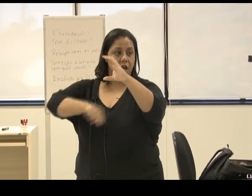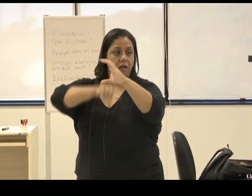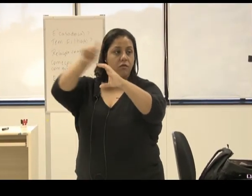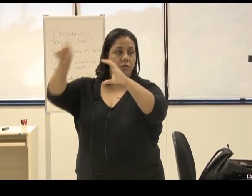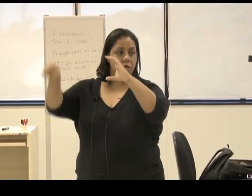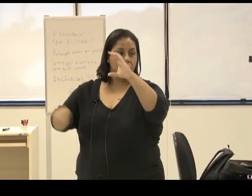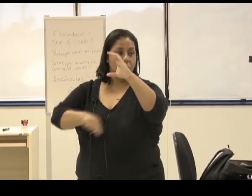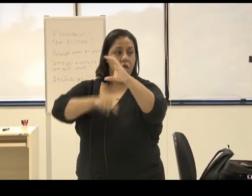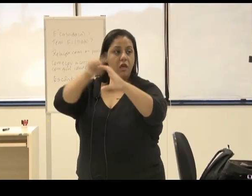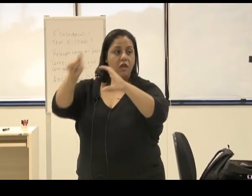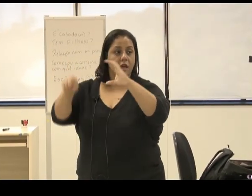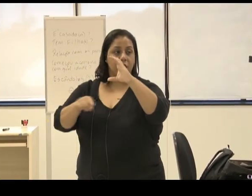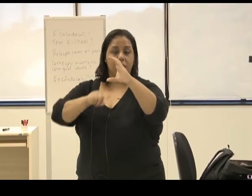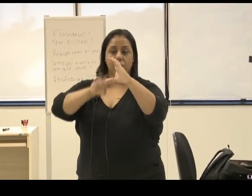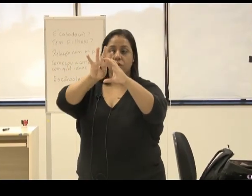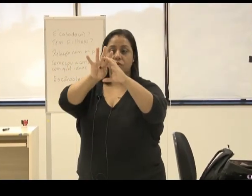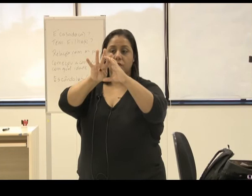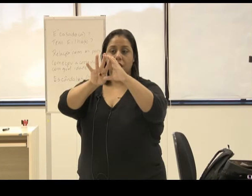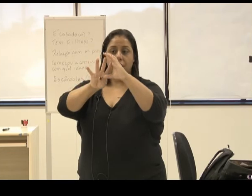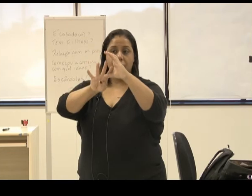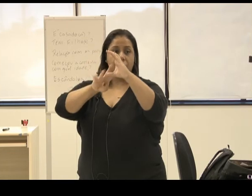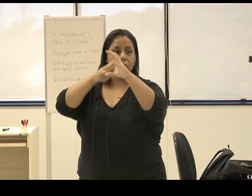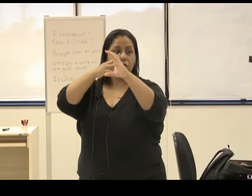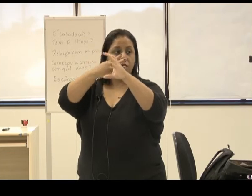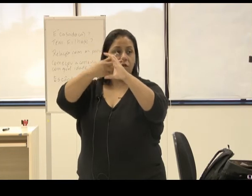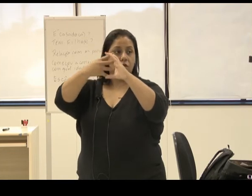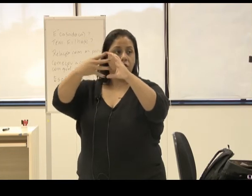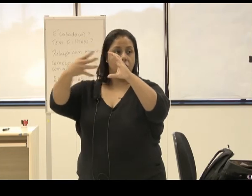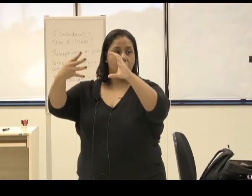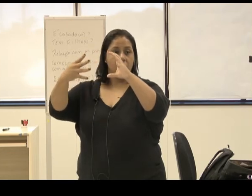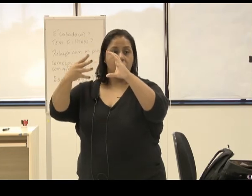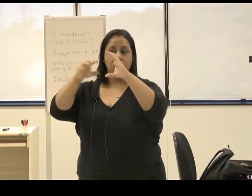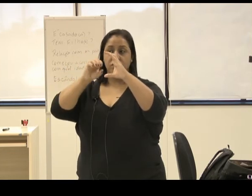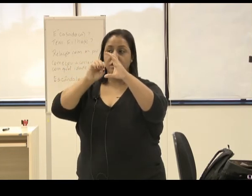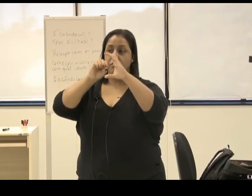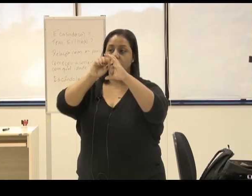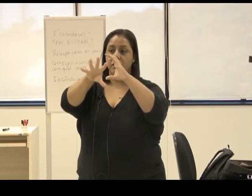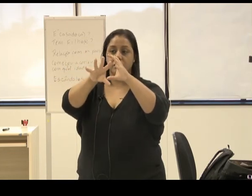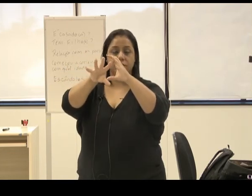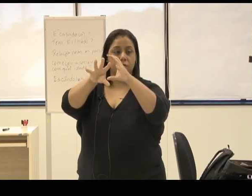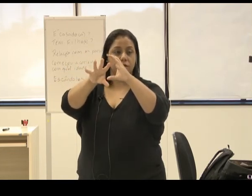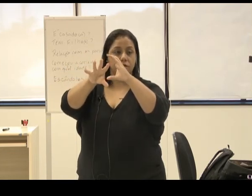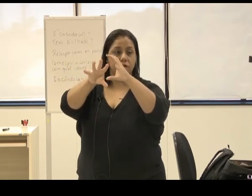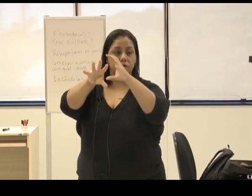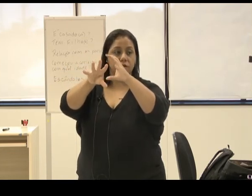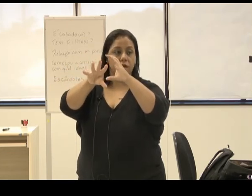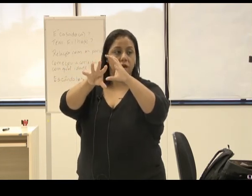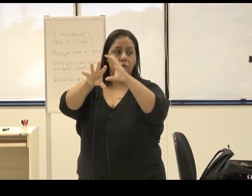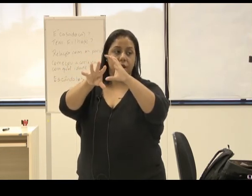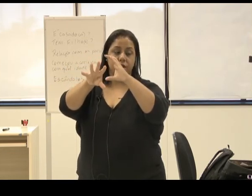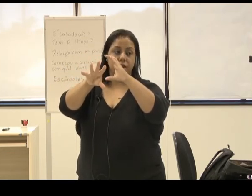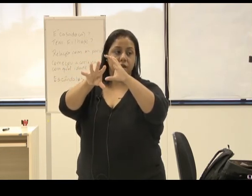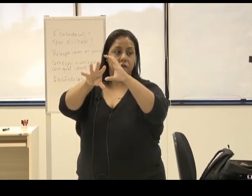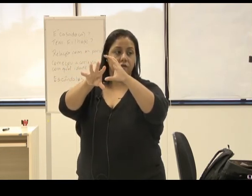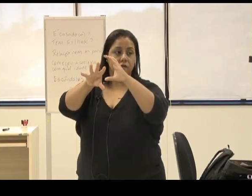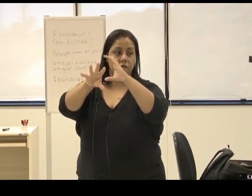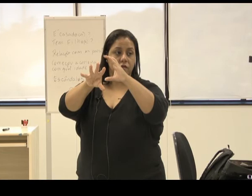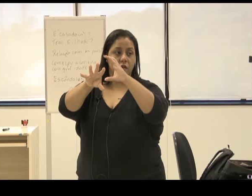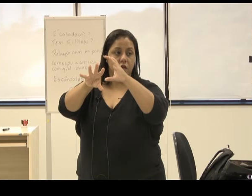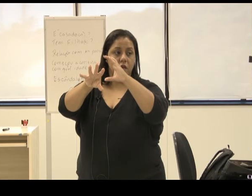fechado, que ele é todo interligado e que você manda as informações para esse arquivo.